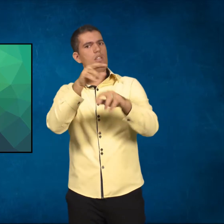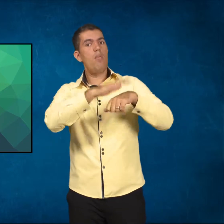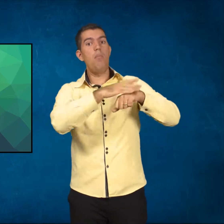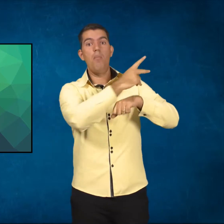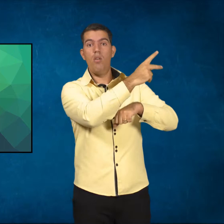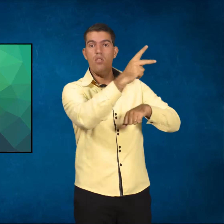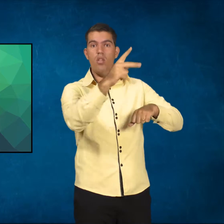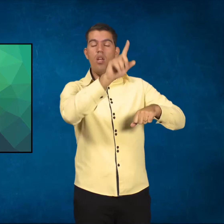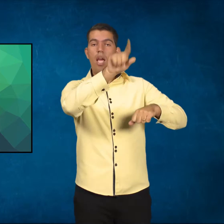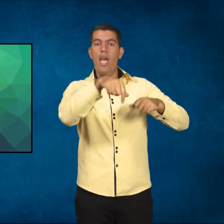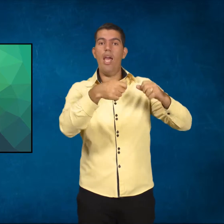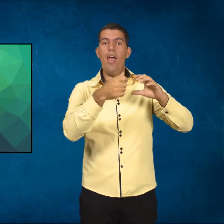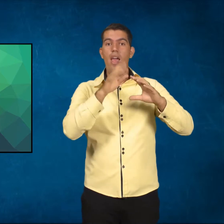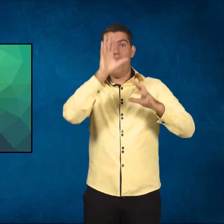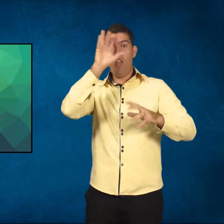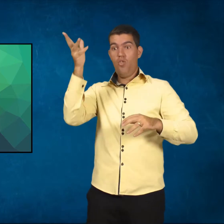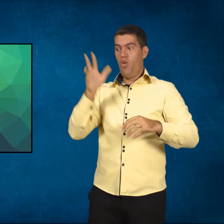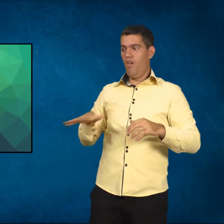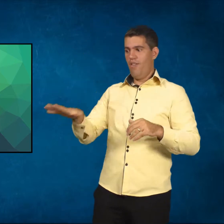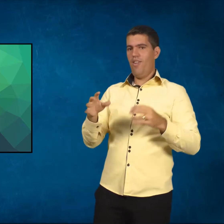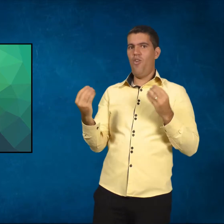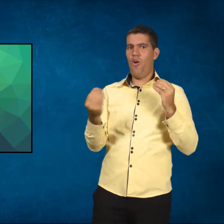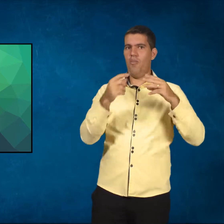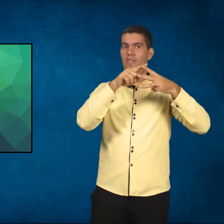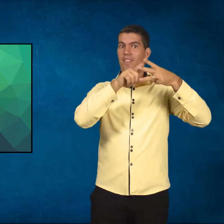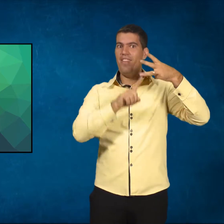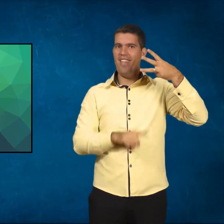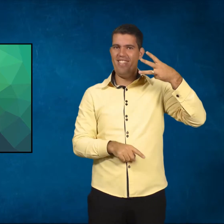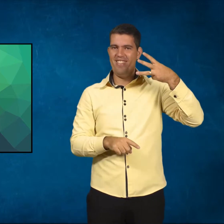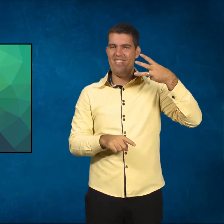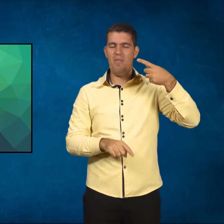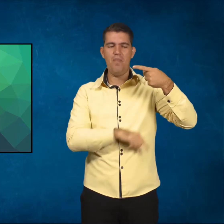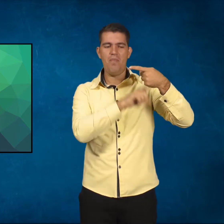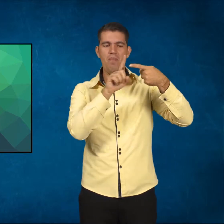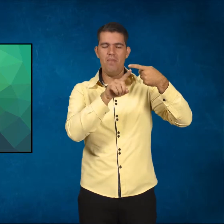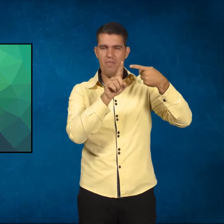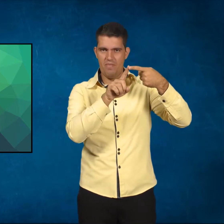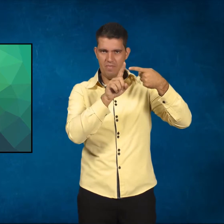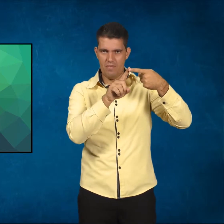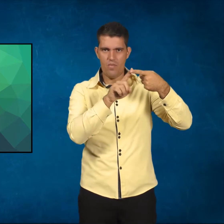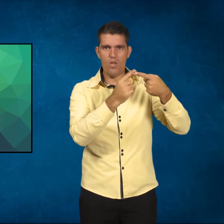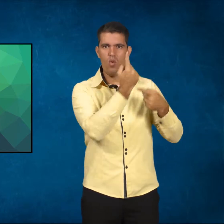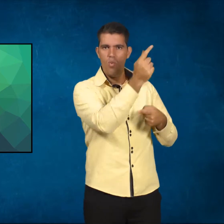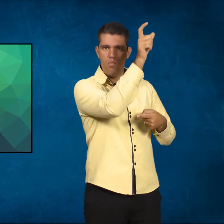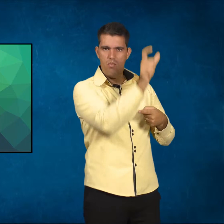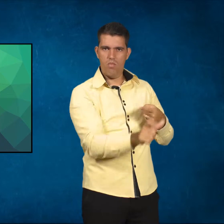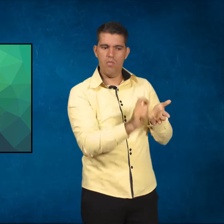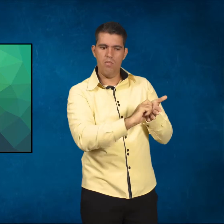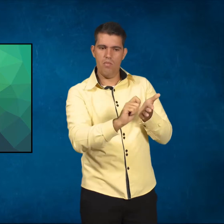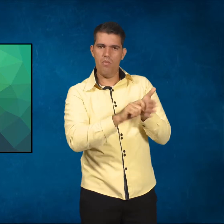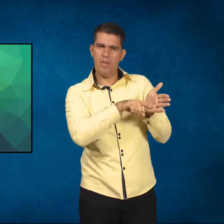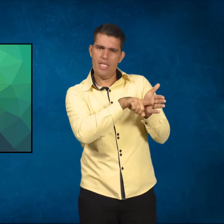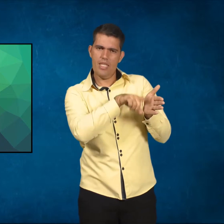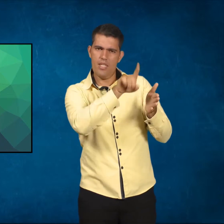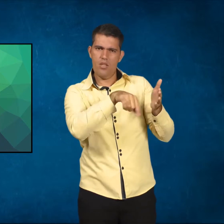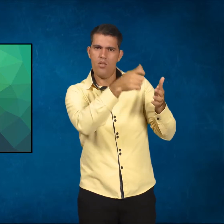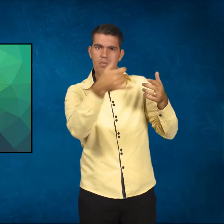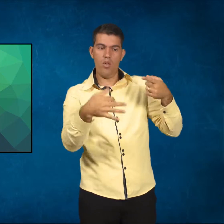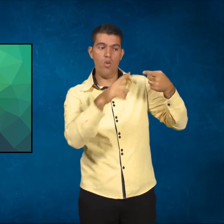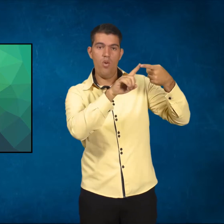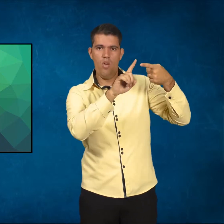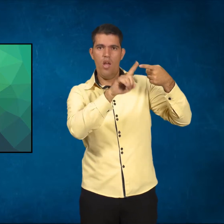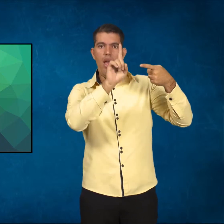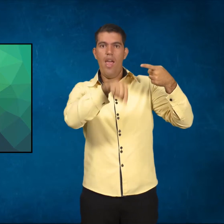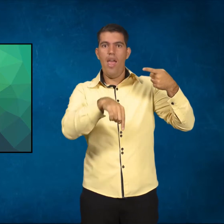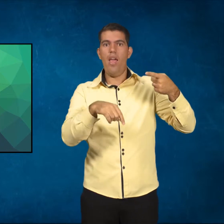de resolver essa questão. Então, uma das formas que um dos pesquisadores apresenta é assim: o desenvolvimento ele ocorre